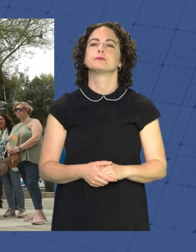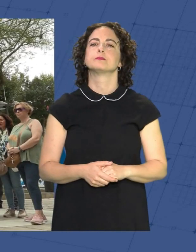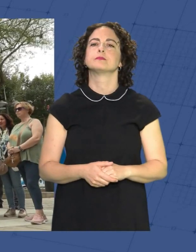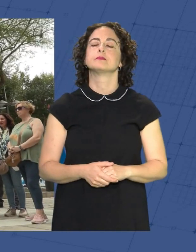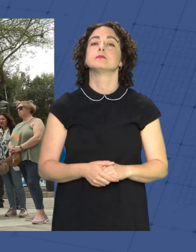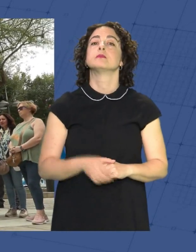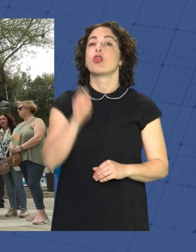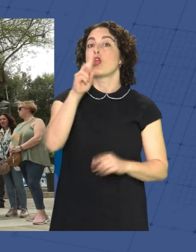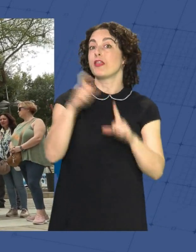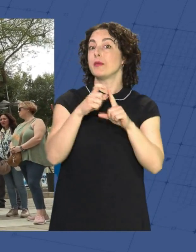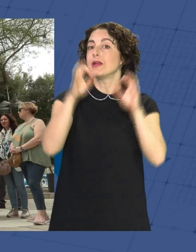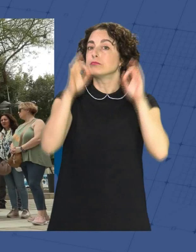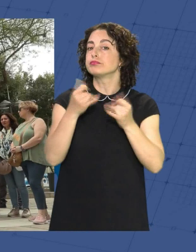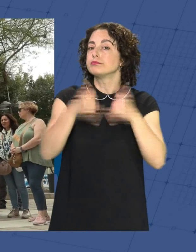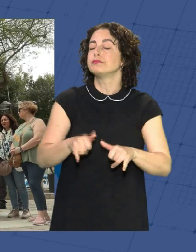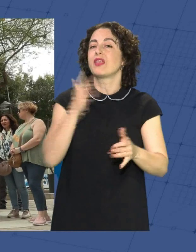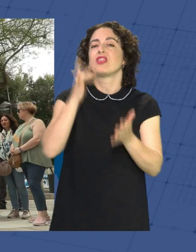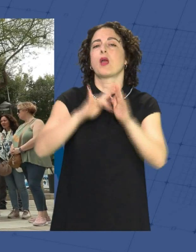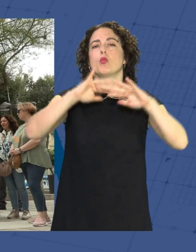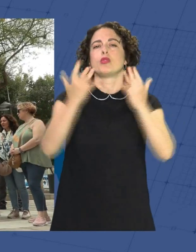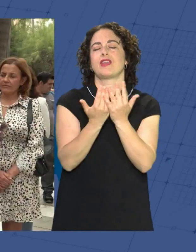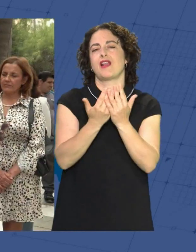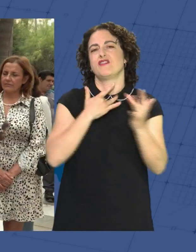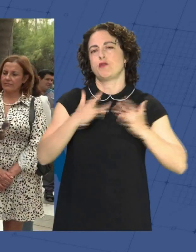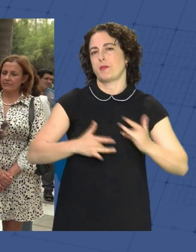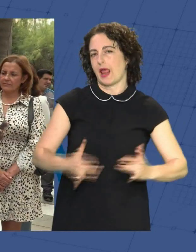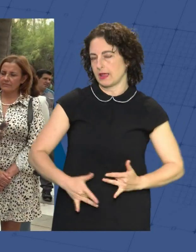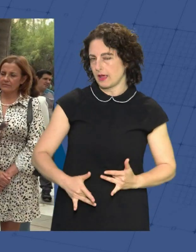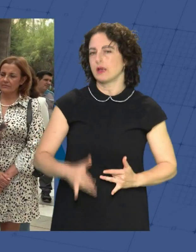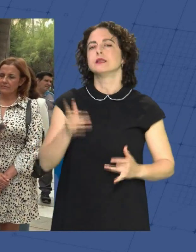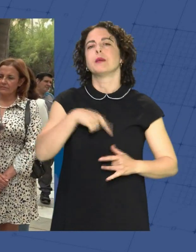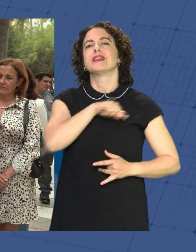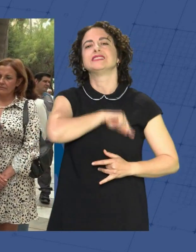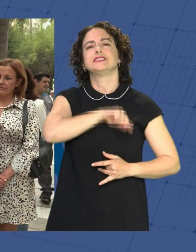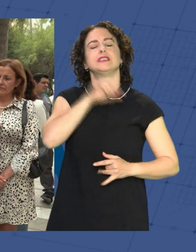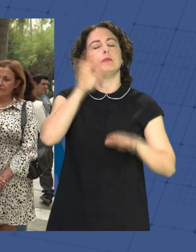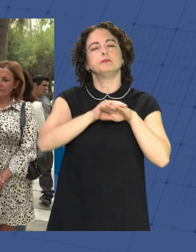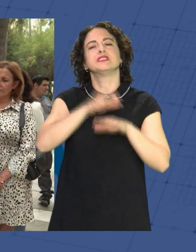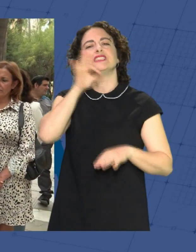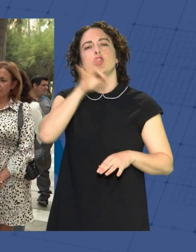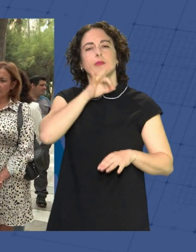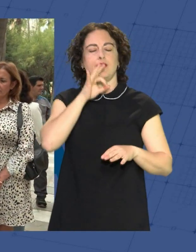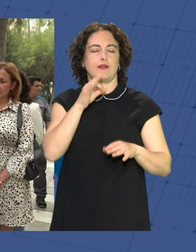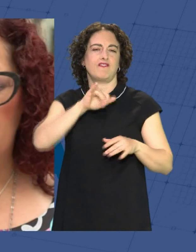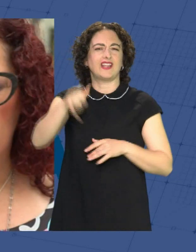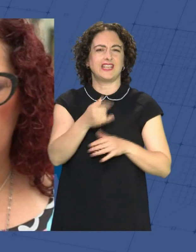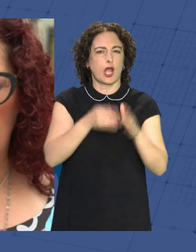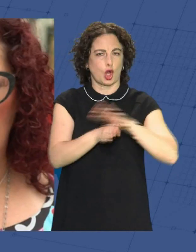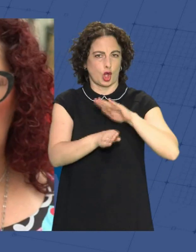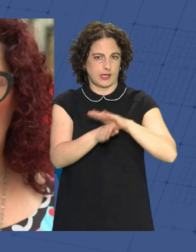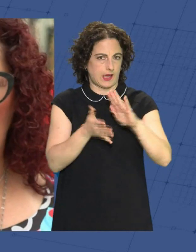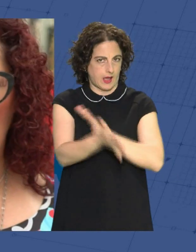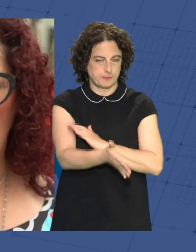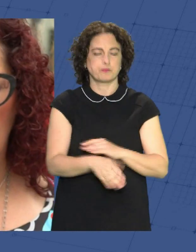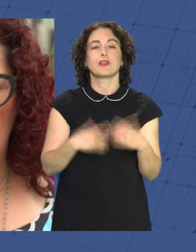Cada 12 de mayo se conmemora el Día Mundial de la Fibromialgia y el Síndrome de Fatiga Crónica y la Asociación Afial sale a la